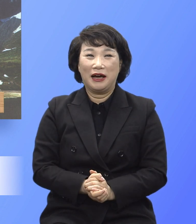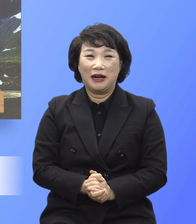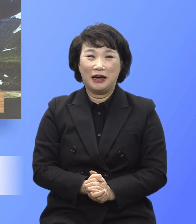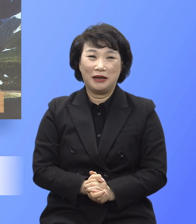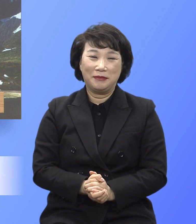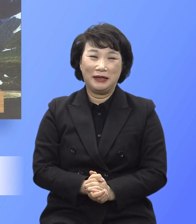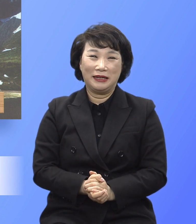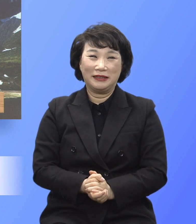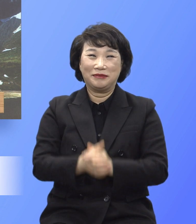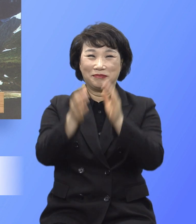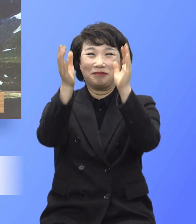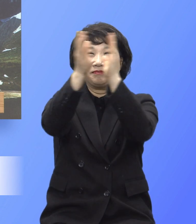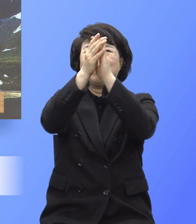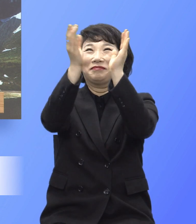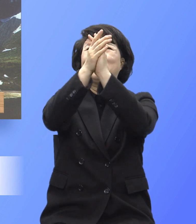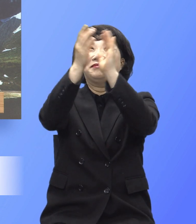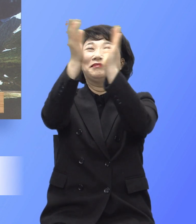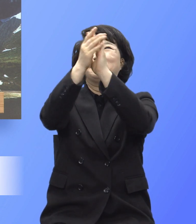아멘.